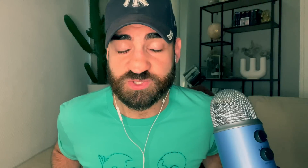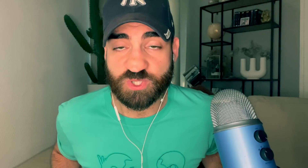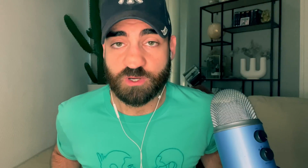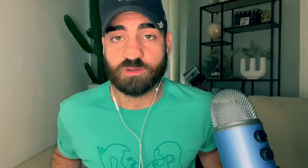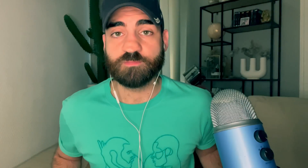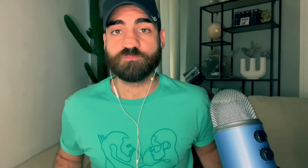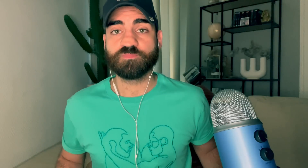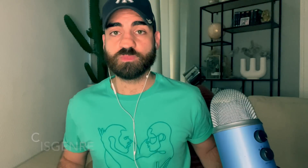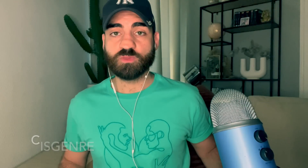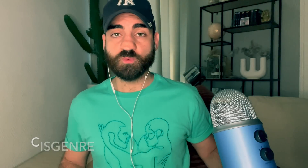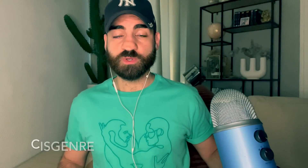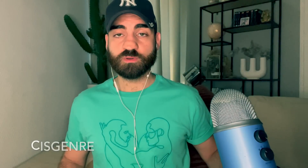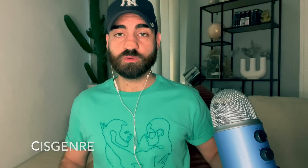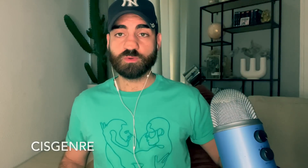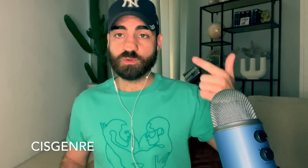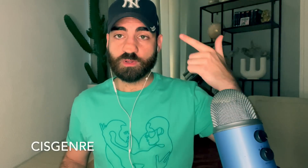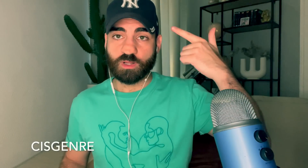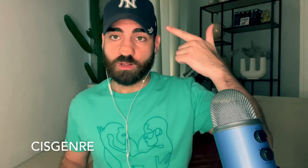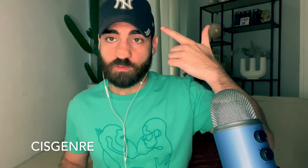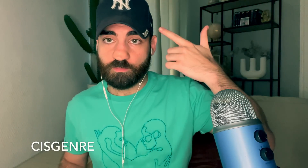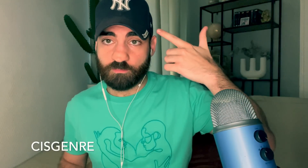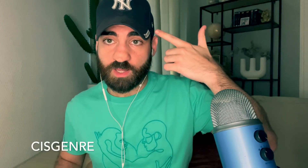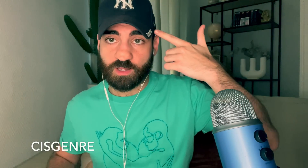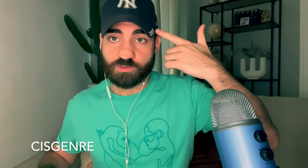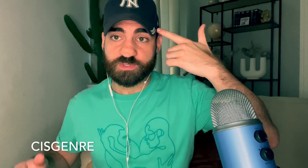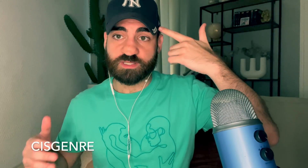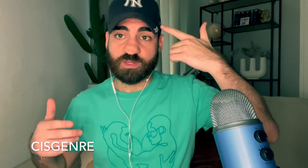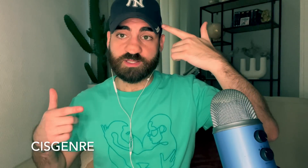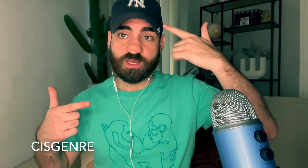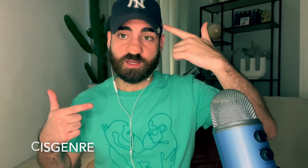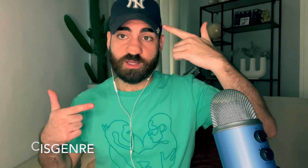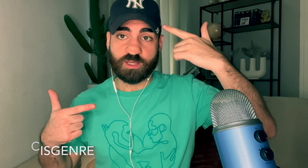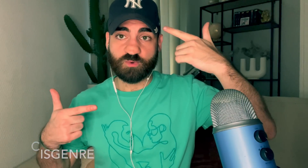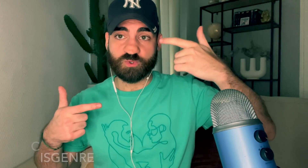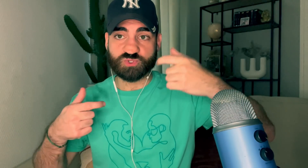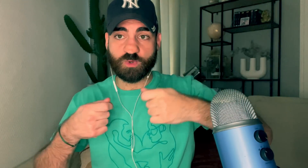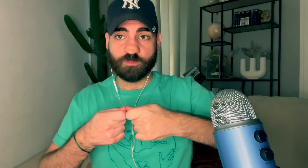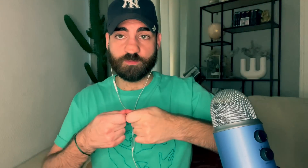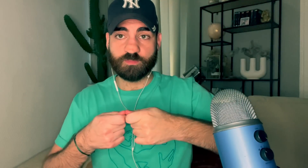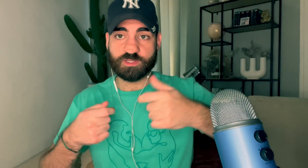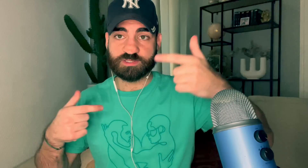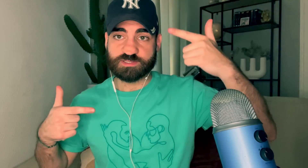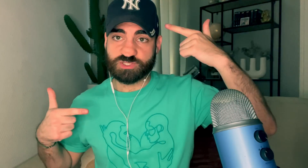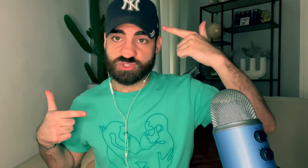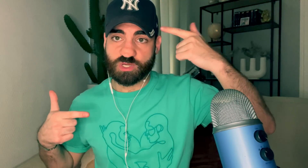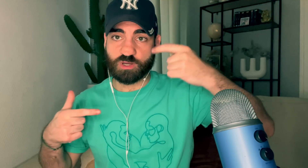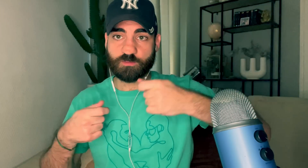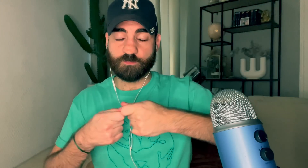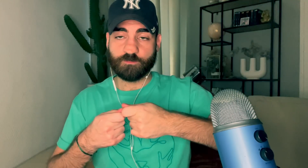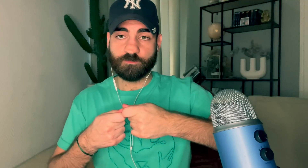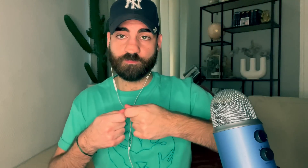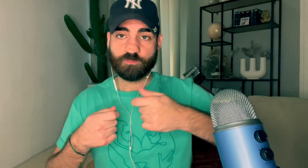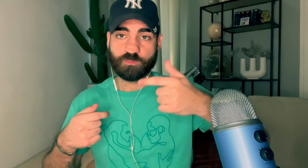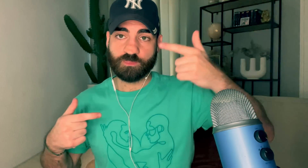Cisgenre. Donc, main de cette manière et on rejoint cisgenre.